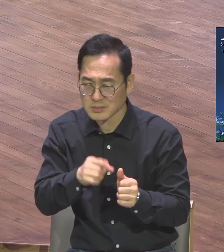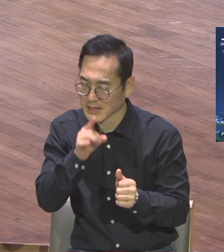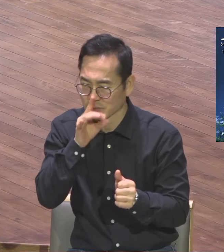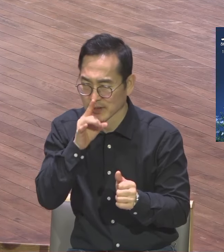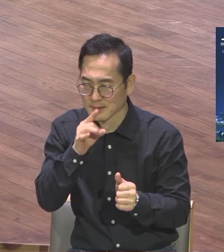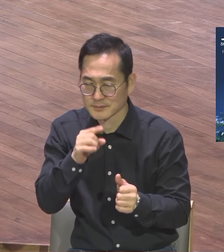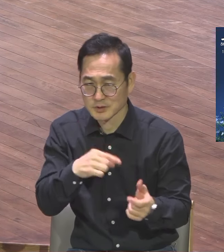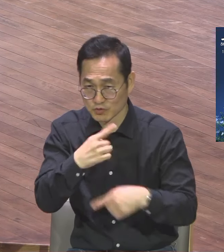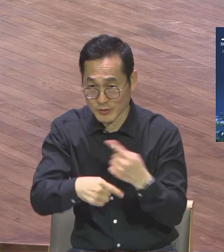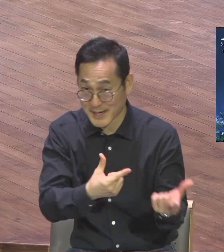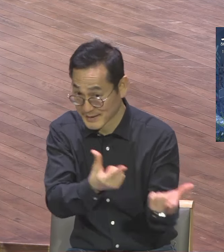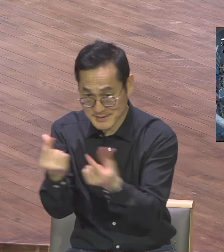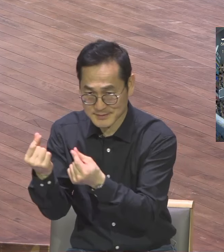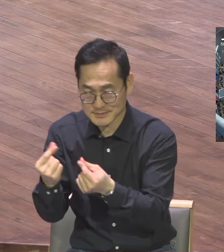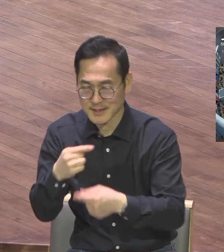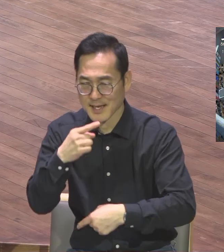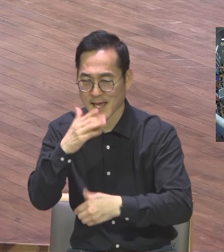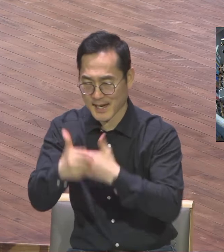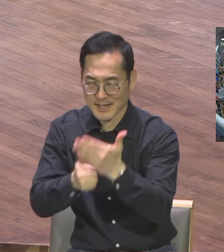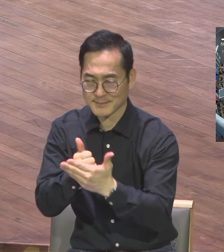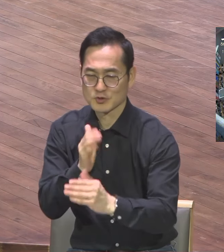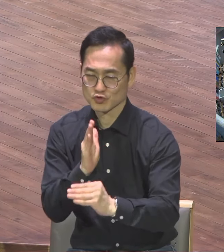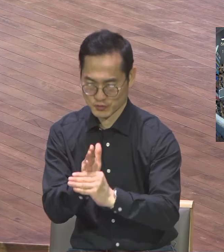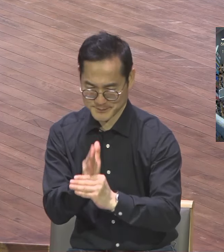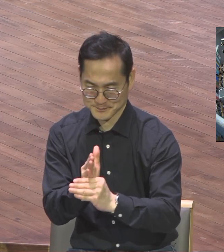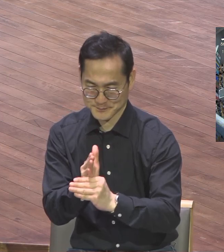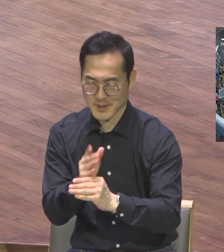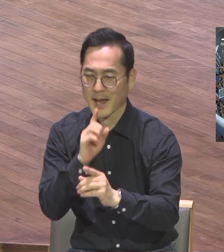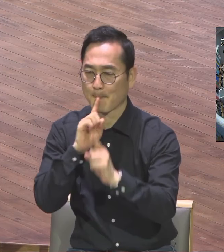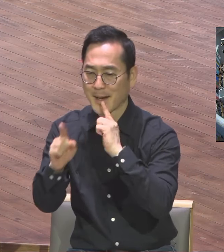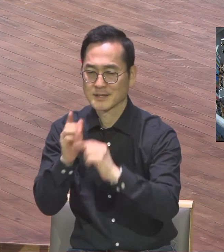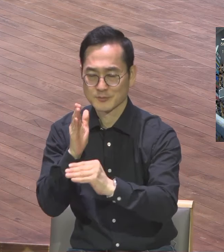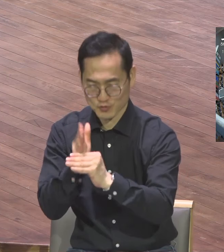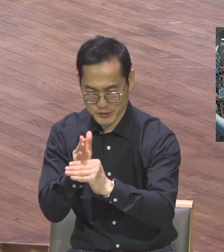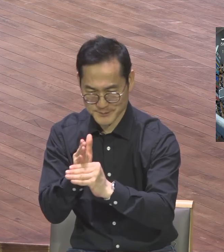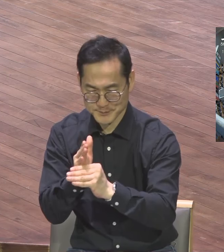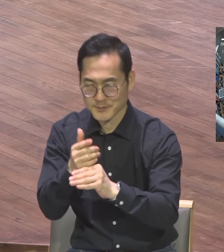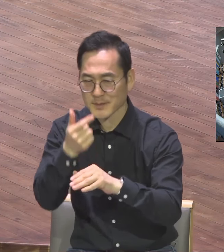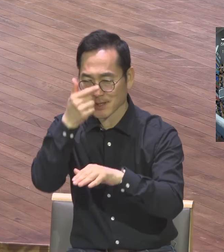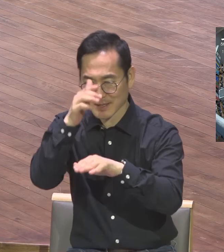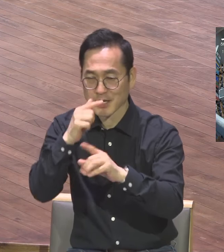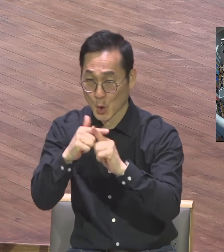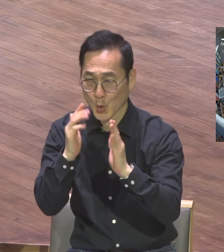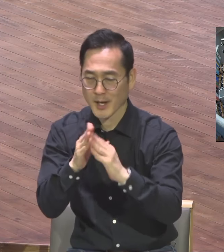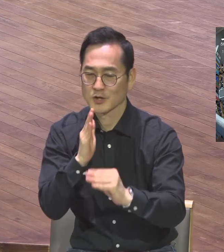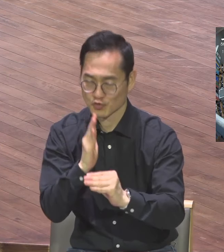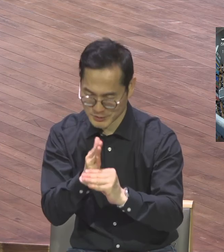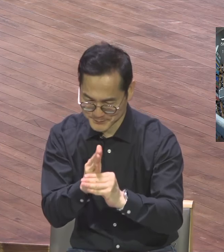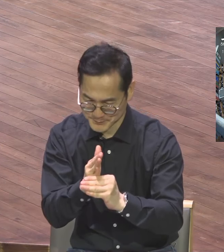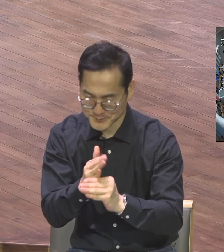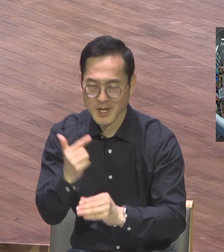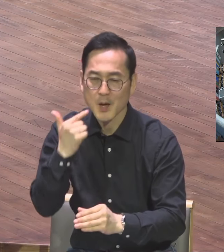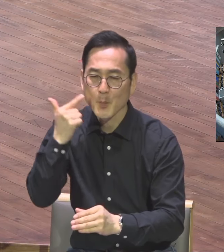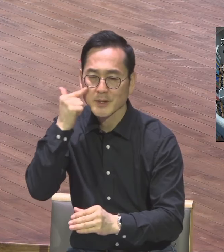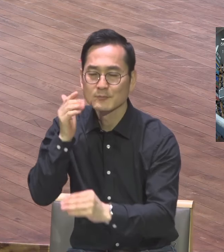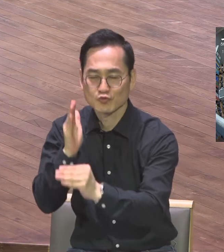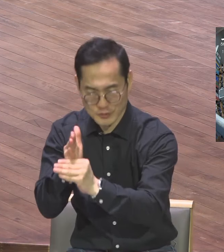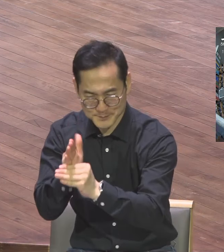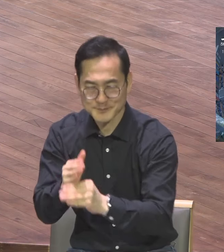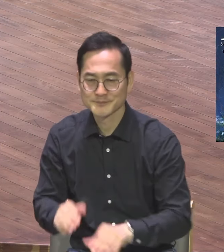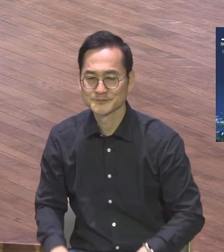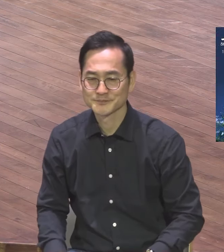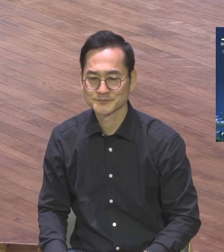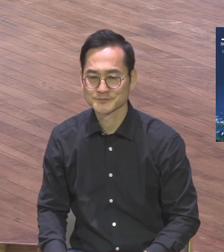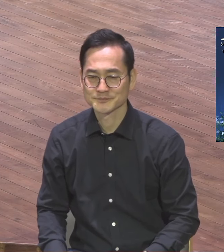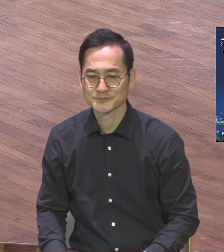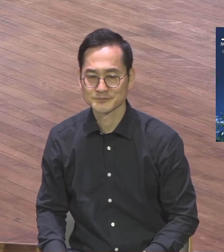따라서 하세요. 하나님 중심, 말씀 중심, 교회 중심, 목회자 중심.